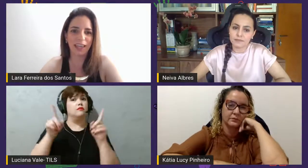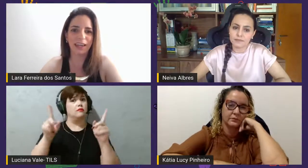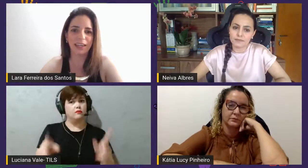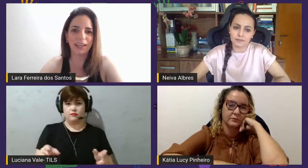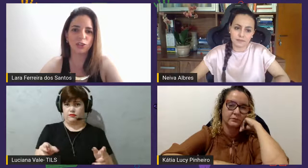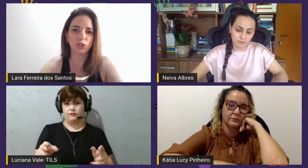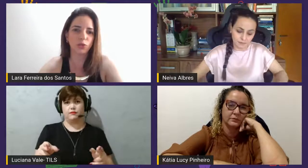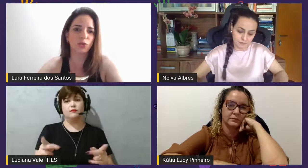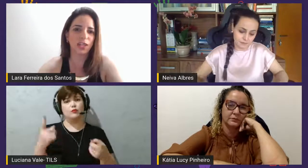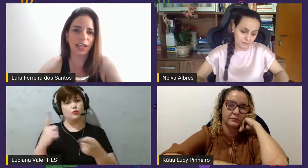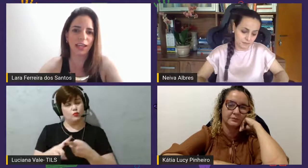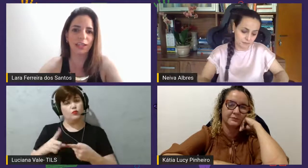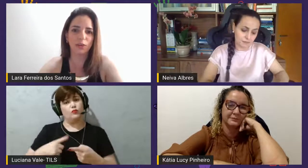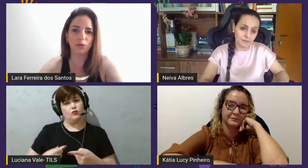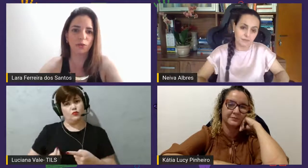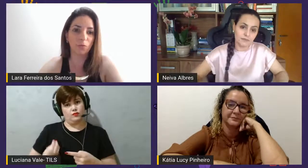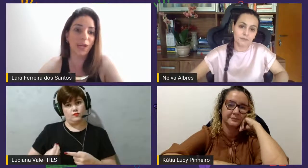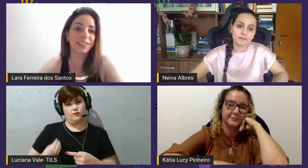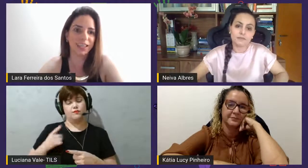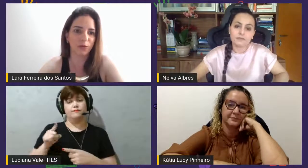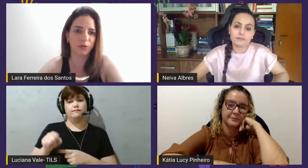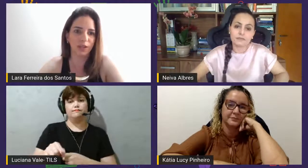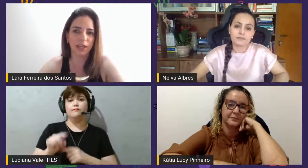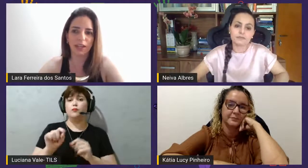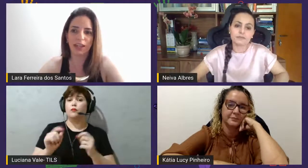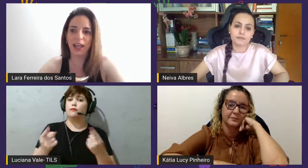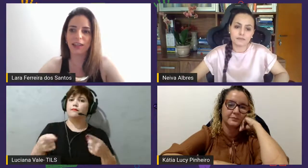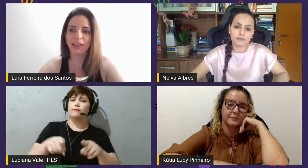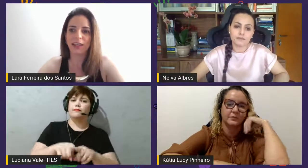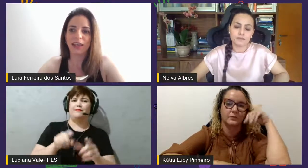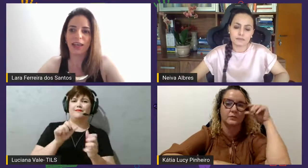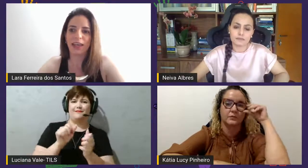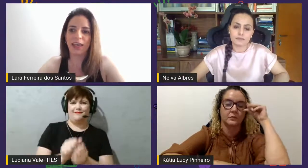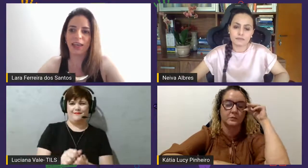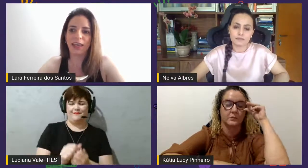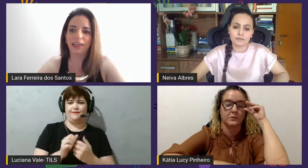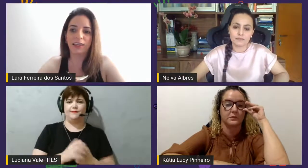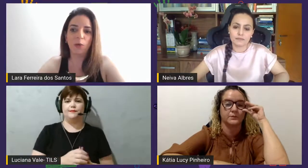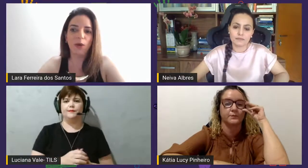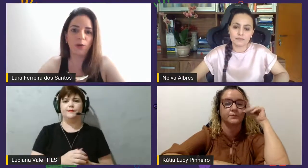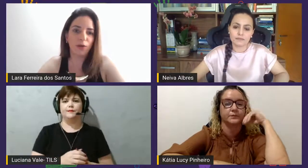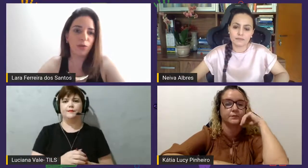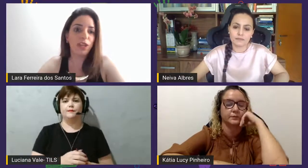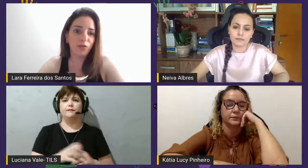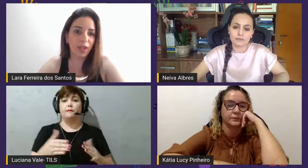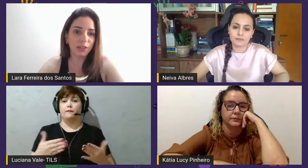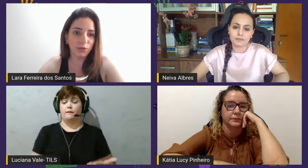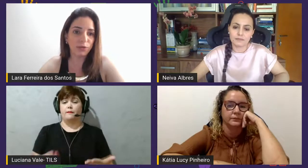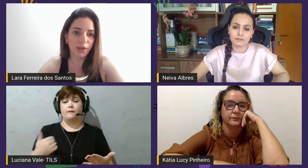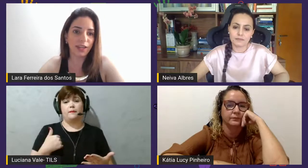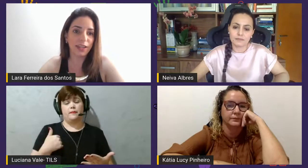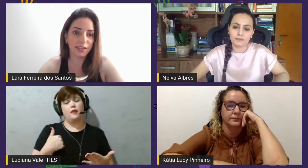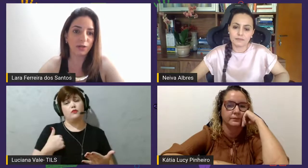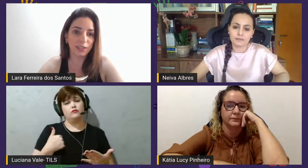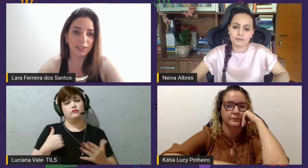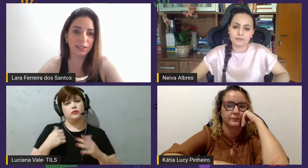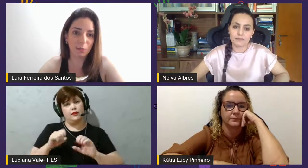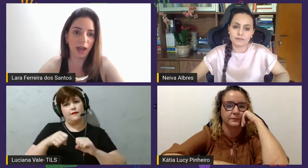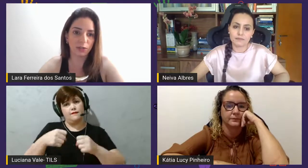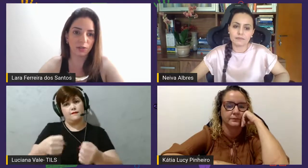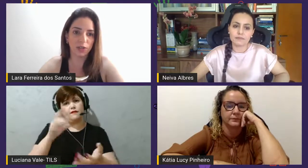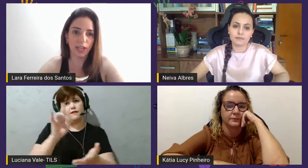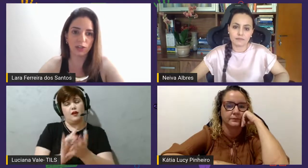porque tem ali junto dele um parceiro, né? Então, eu defendo a criação